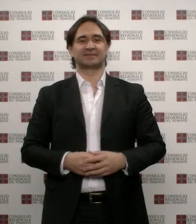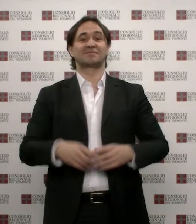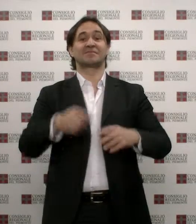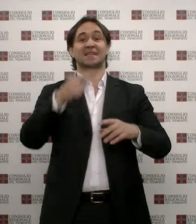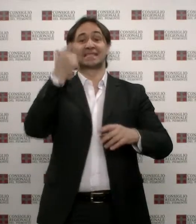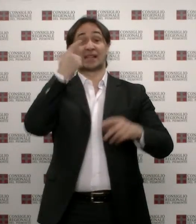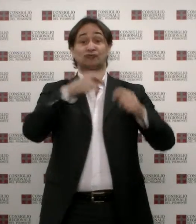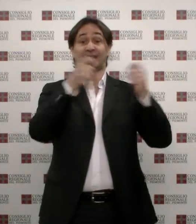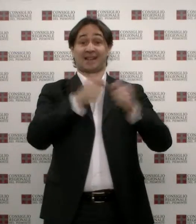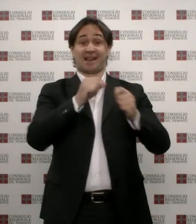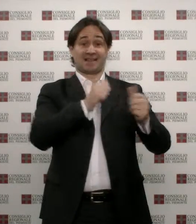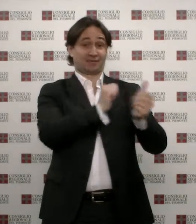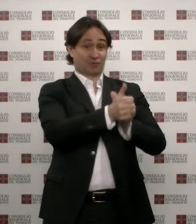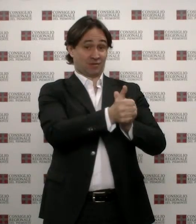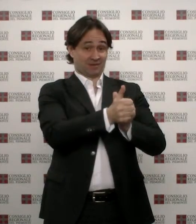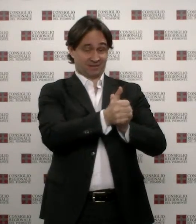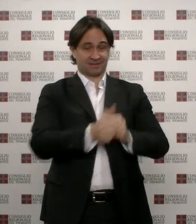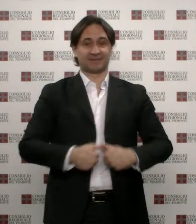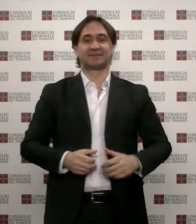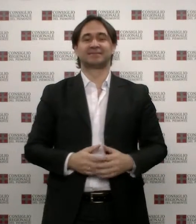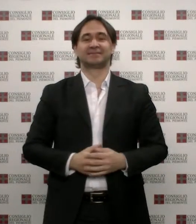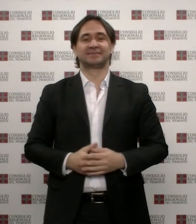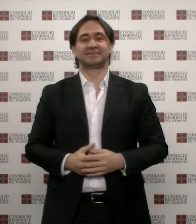risultati generali dello sport.